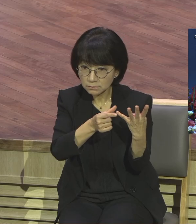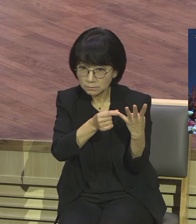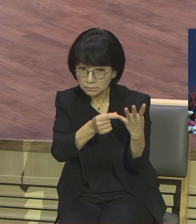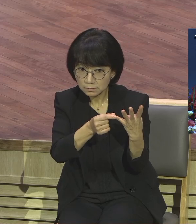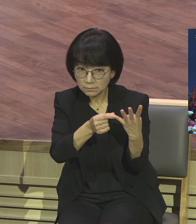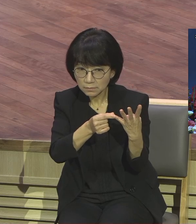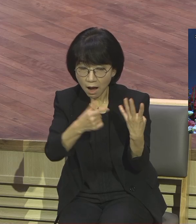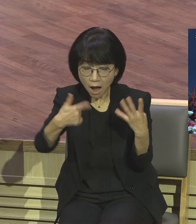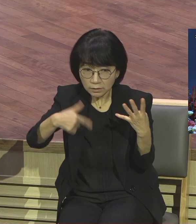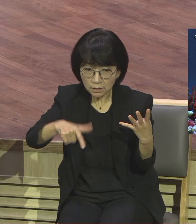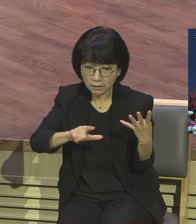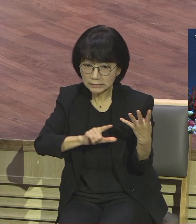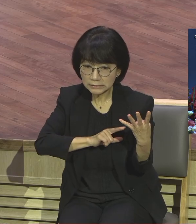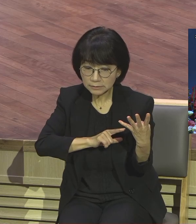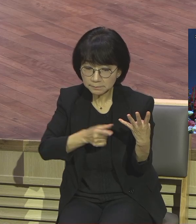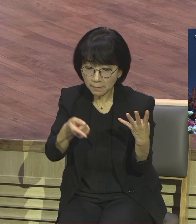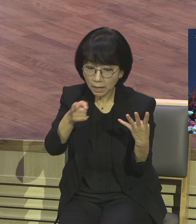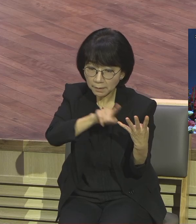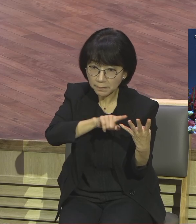세리라는 단어입니다.